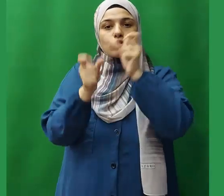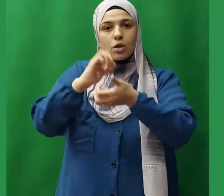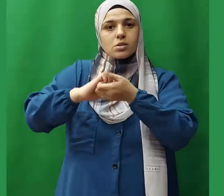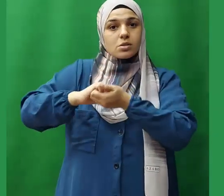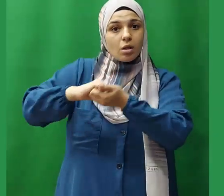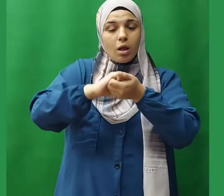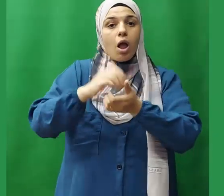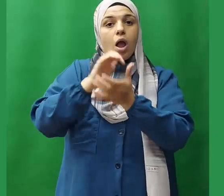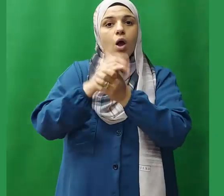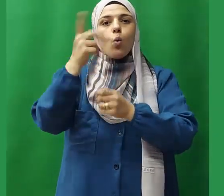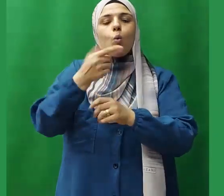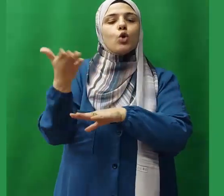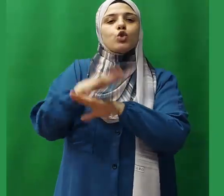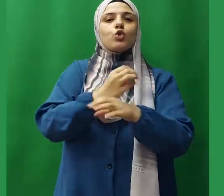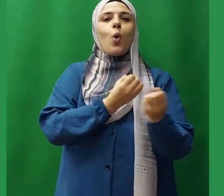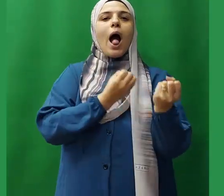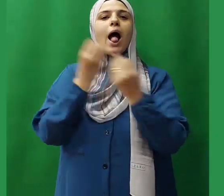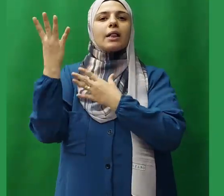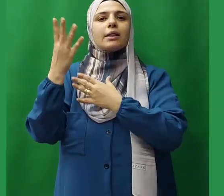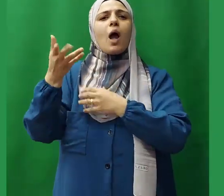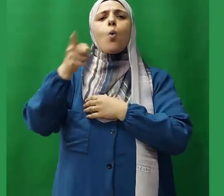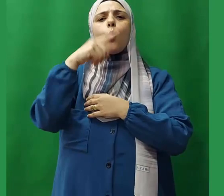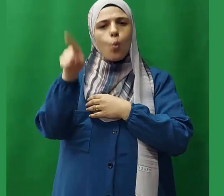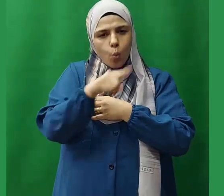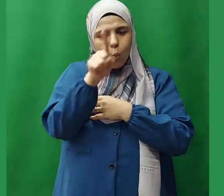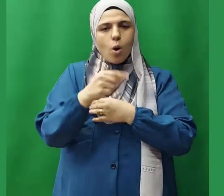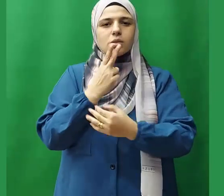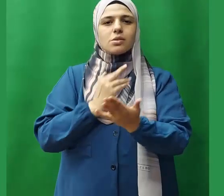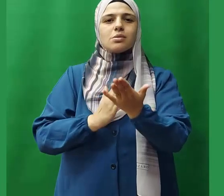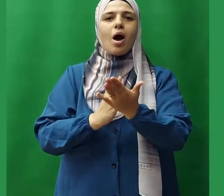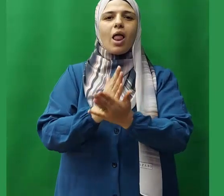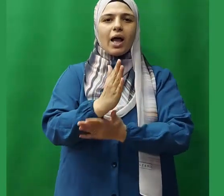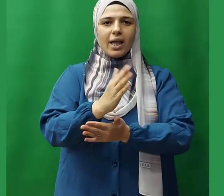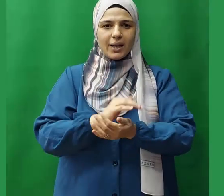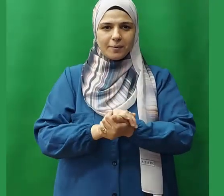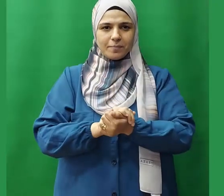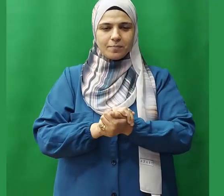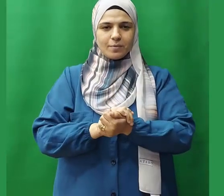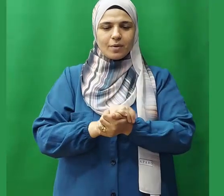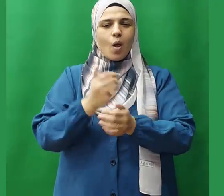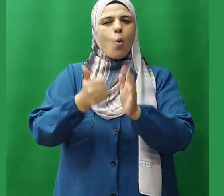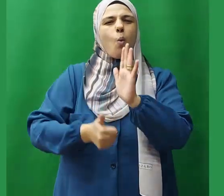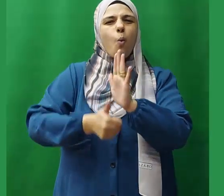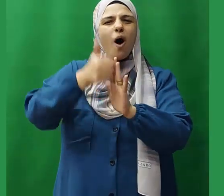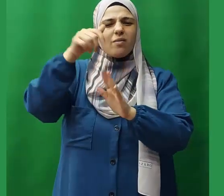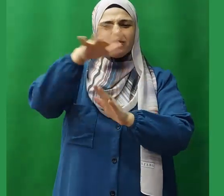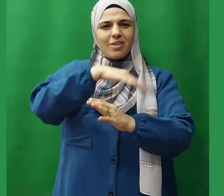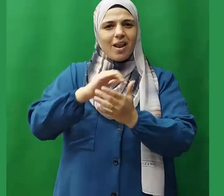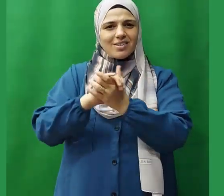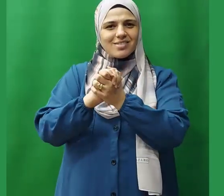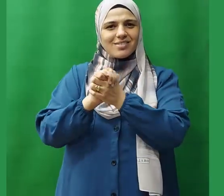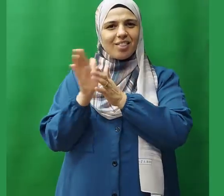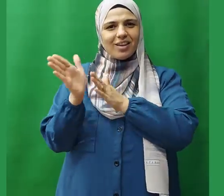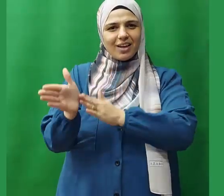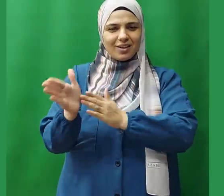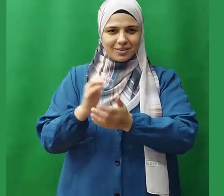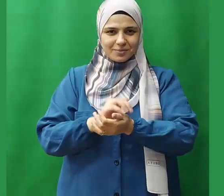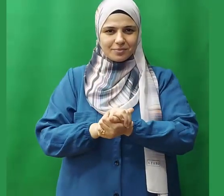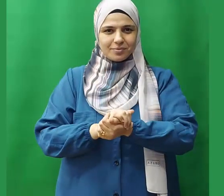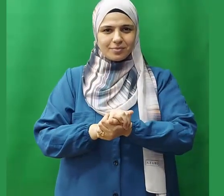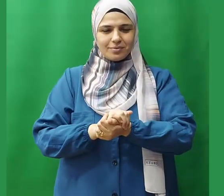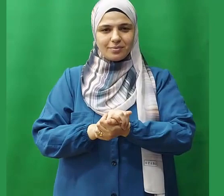والصديقين والشهداء والصالحين وحسن اولئك